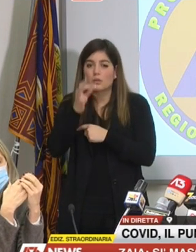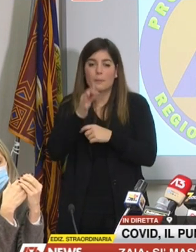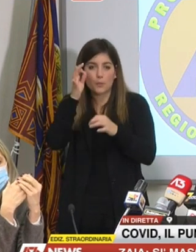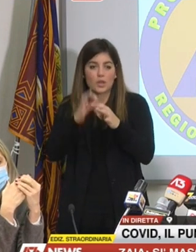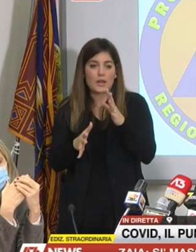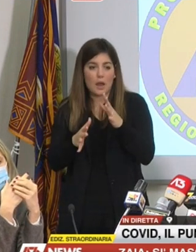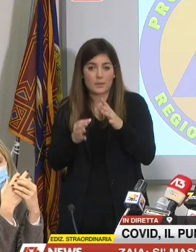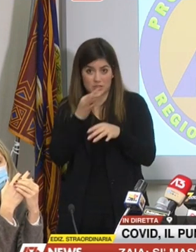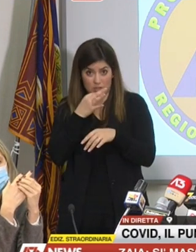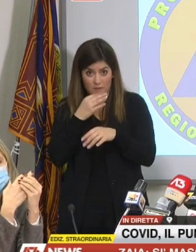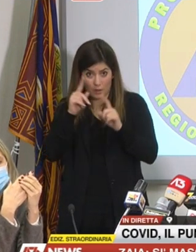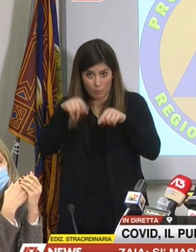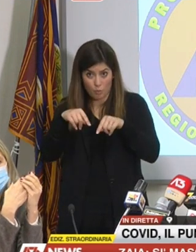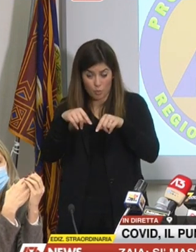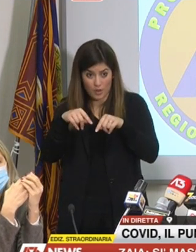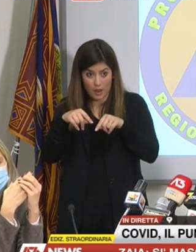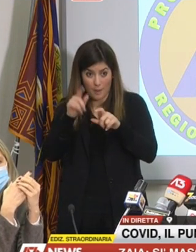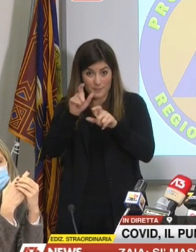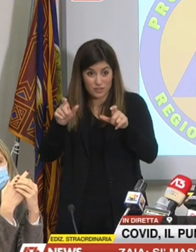CTS e ai propri dipendenti del...